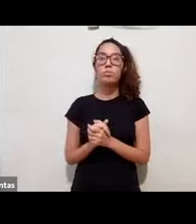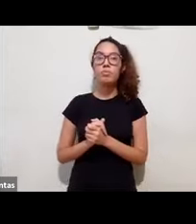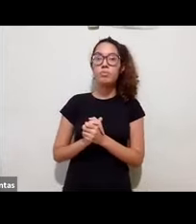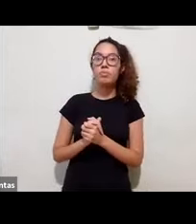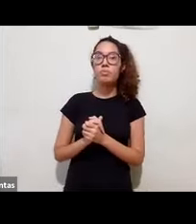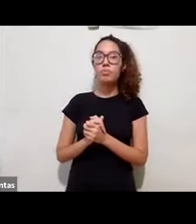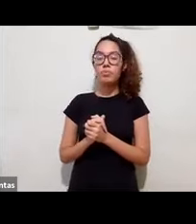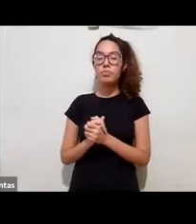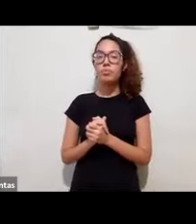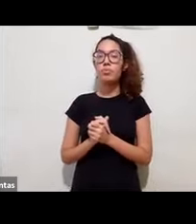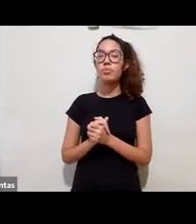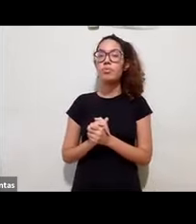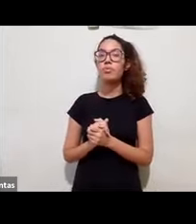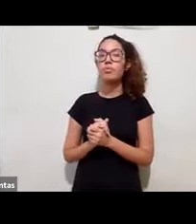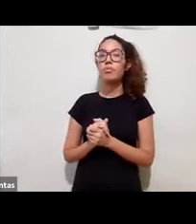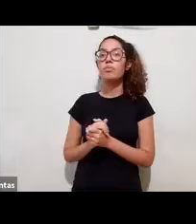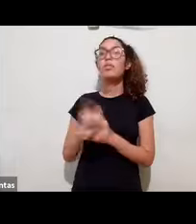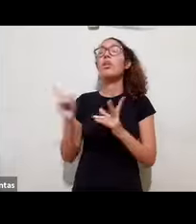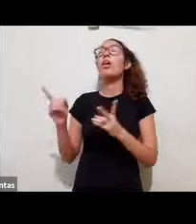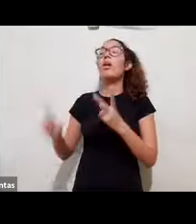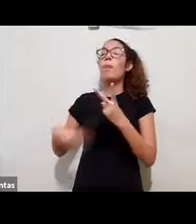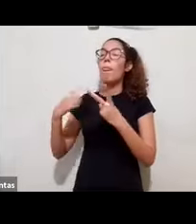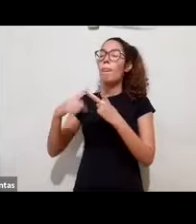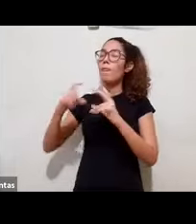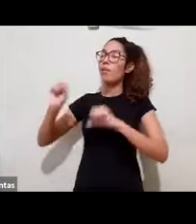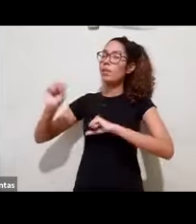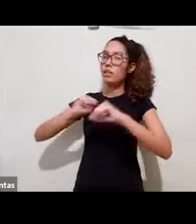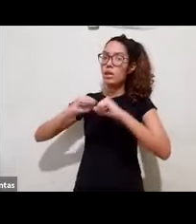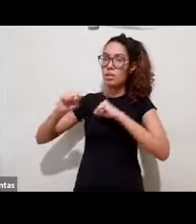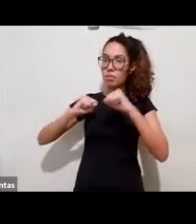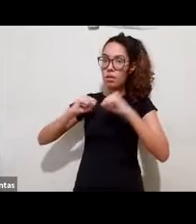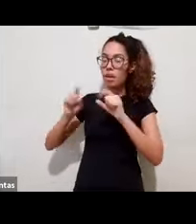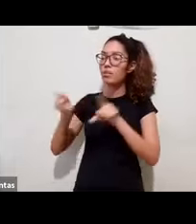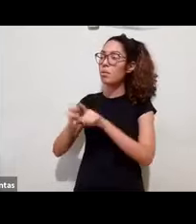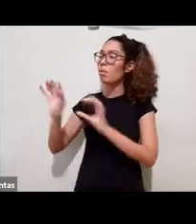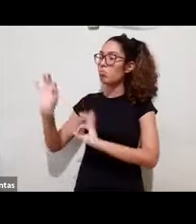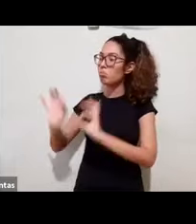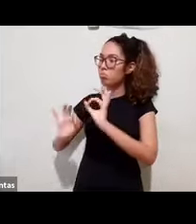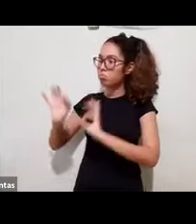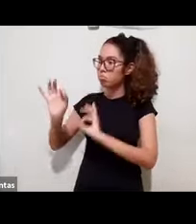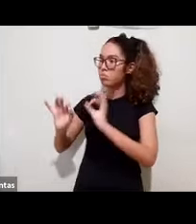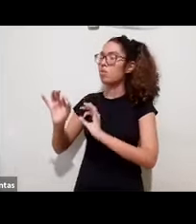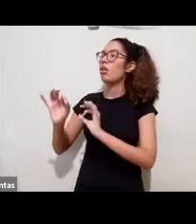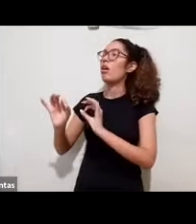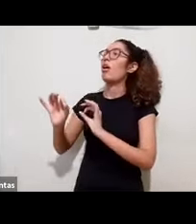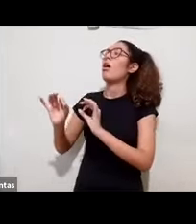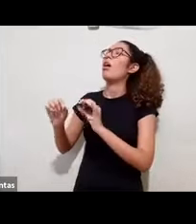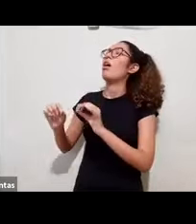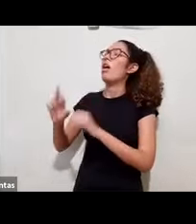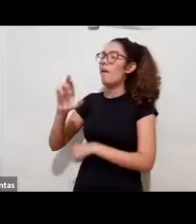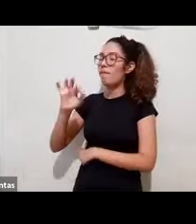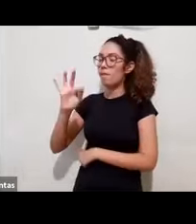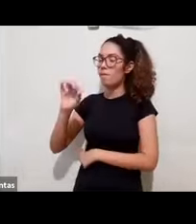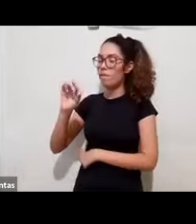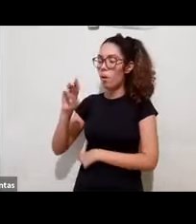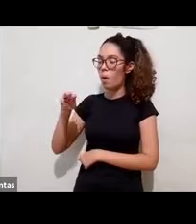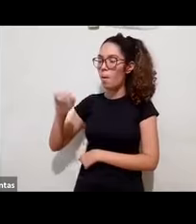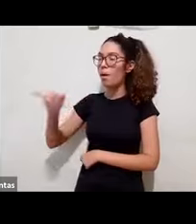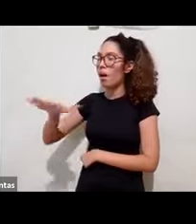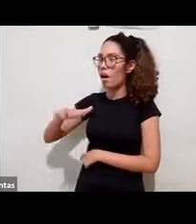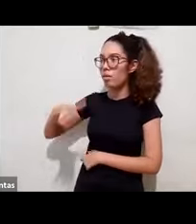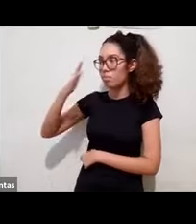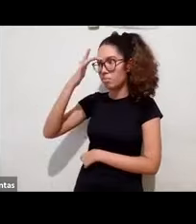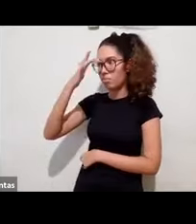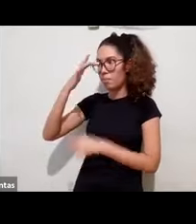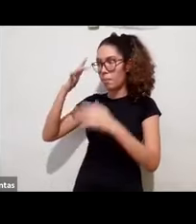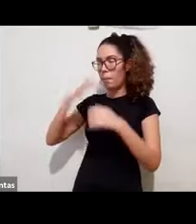sociais. Outro é o debate que é muito caro da reforma psiquiátrica e da saúde mental. A gente tem uma dependência muito forte na política municipal de repasses